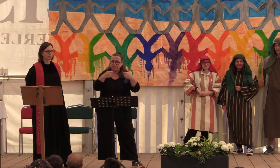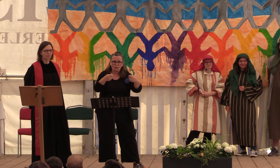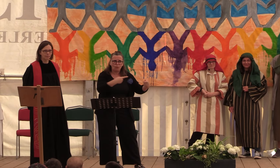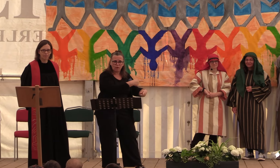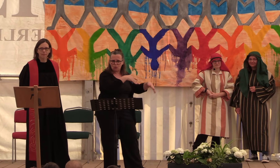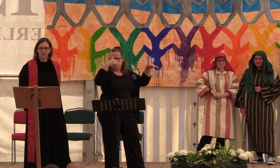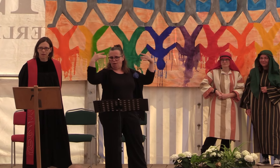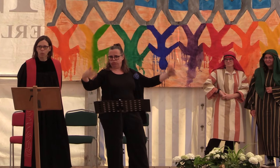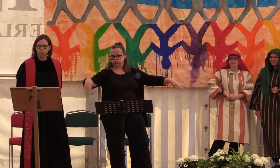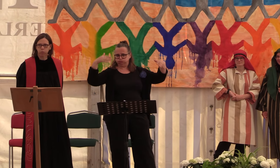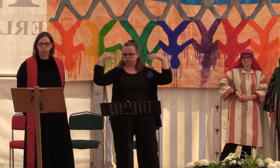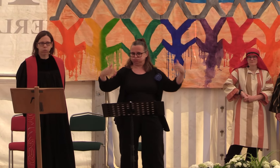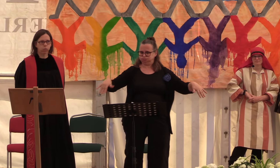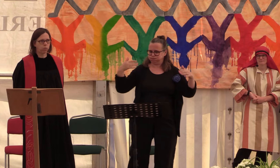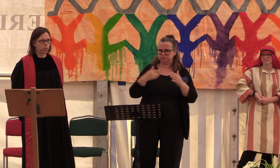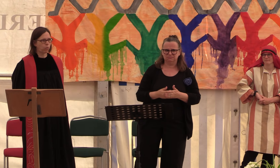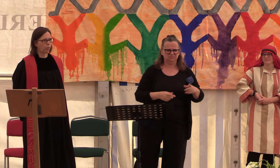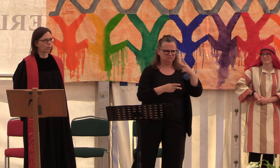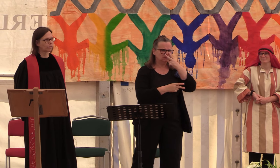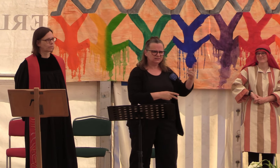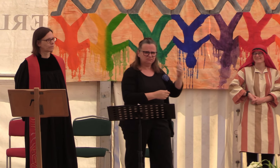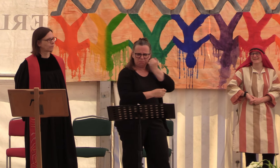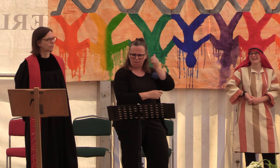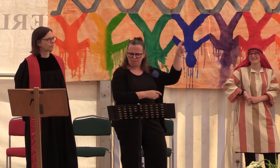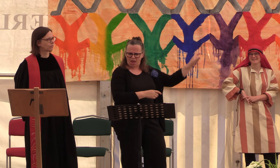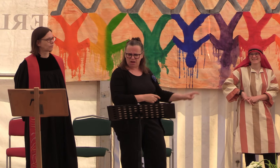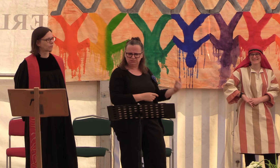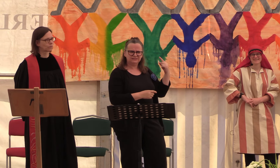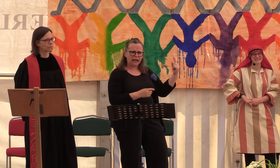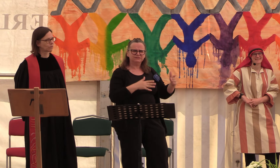was ihr gerade gesehen habt, das war ja sehr spannend.